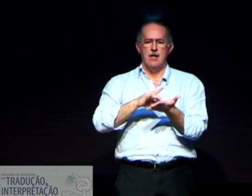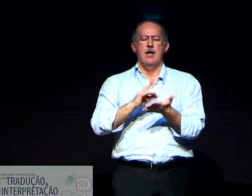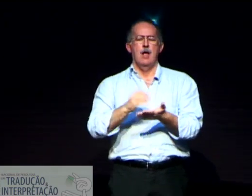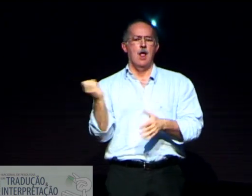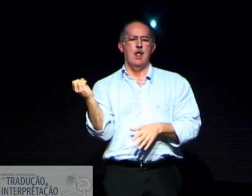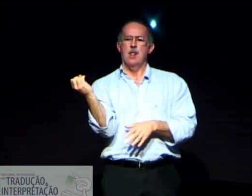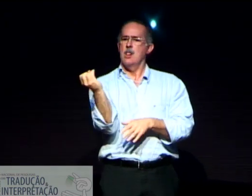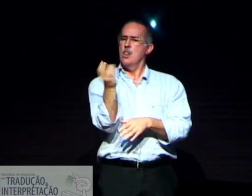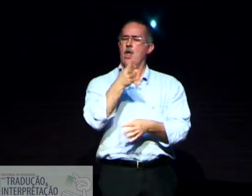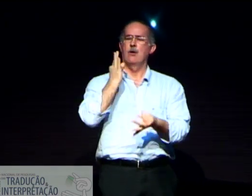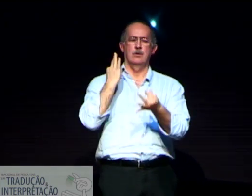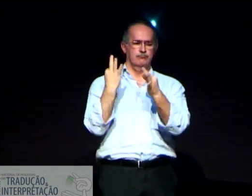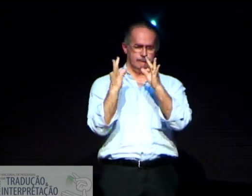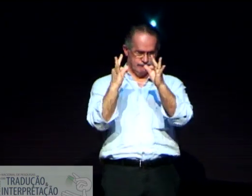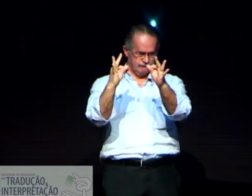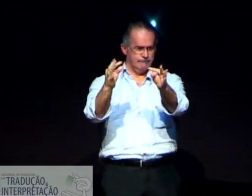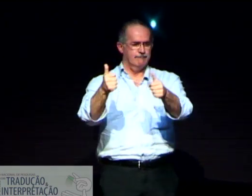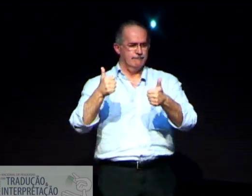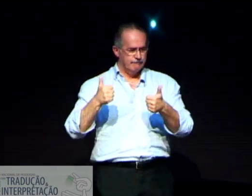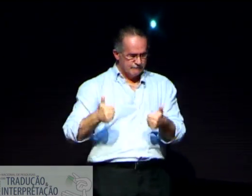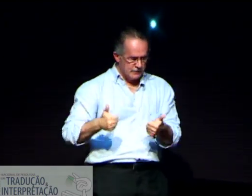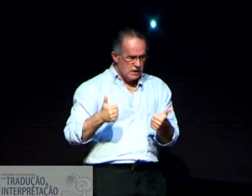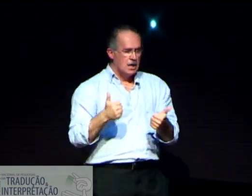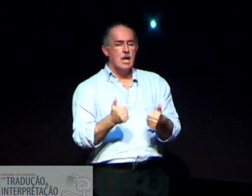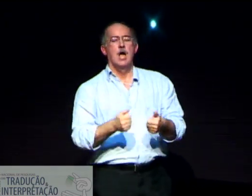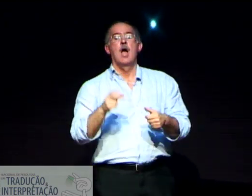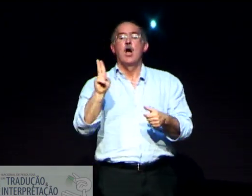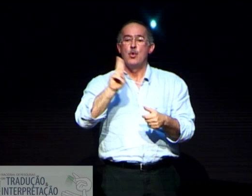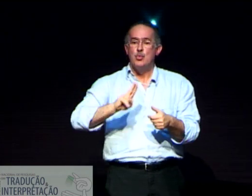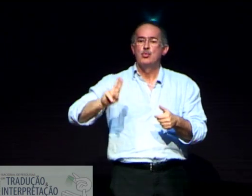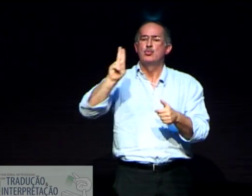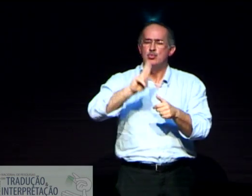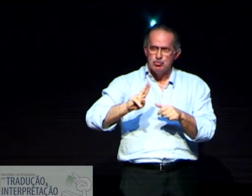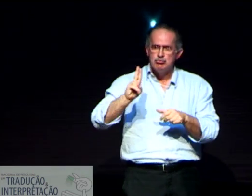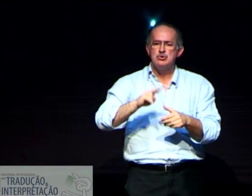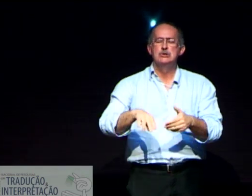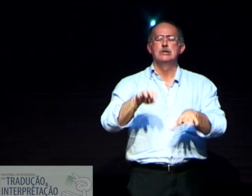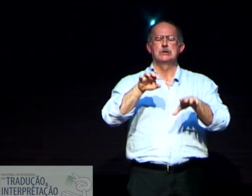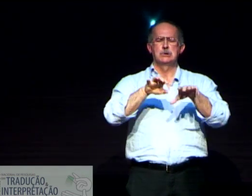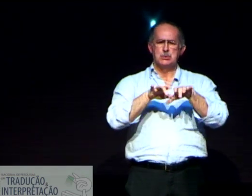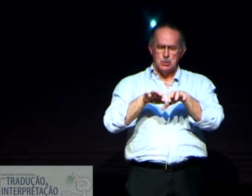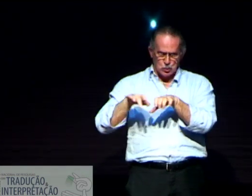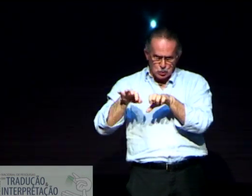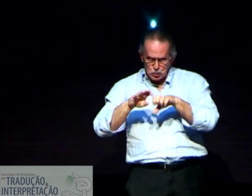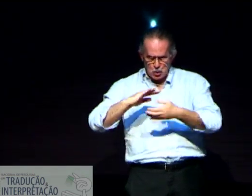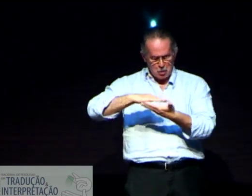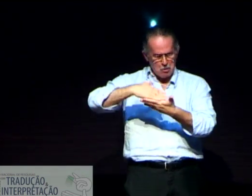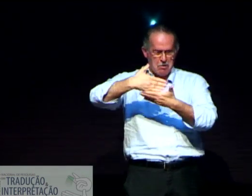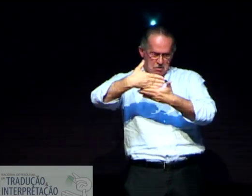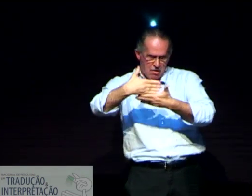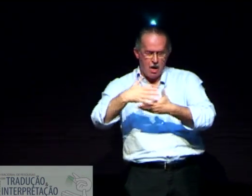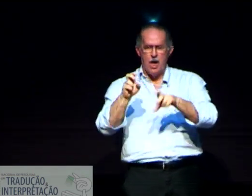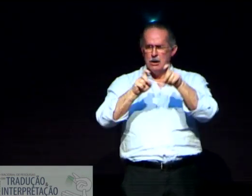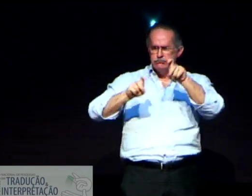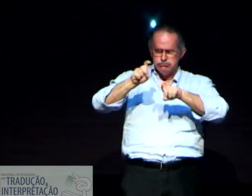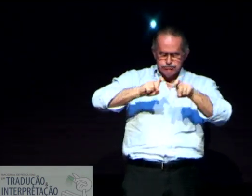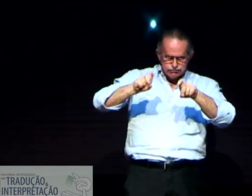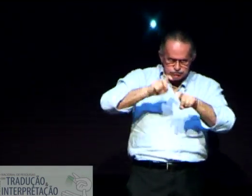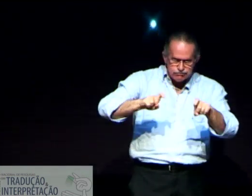Na verdade, essas novas tecnologias, né, em formato de software, que utilizam,